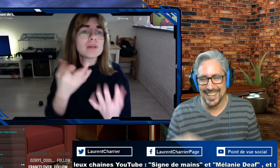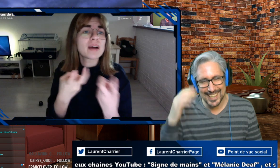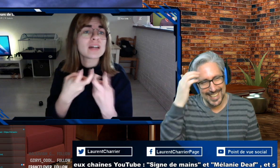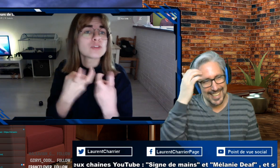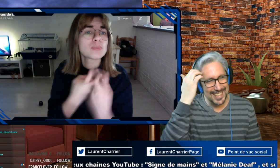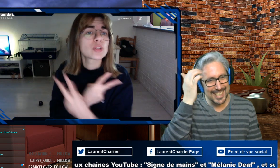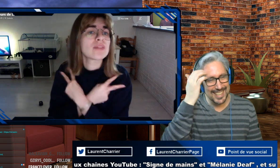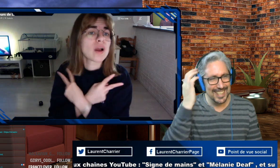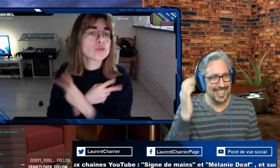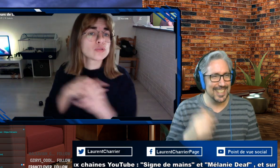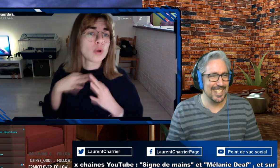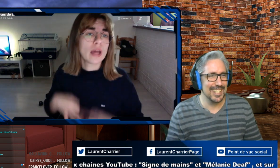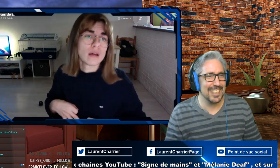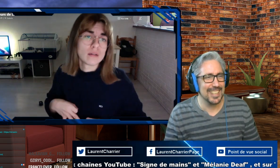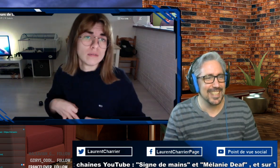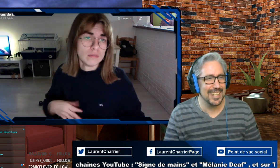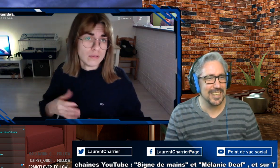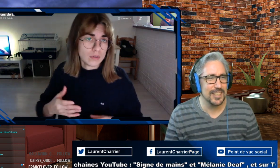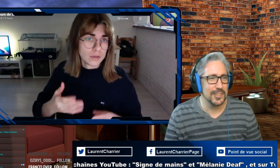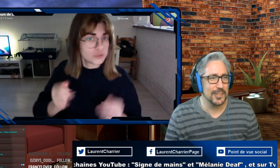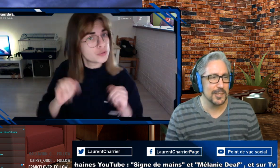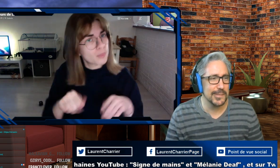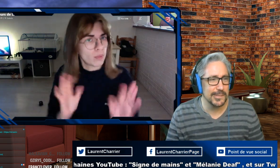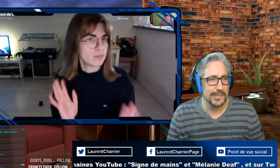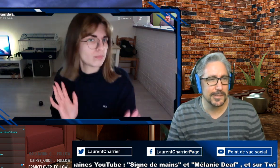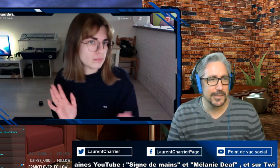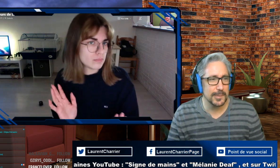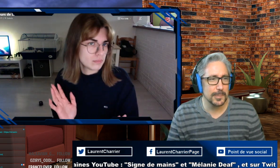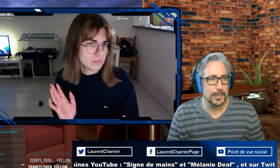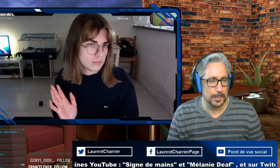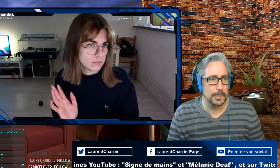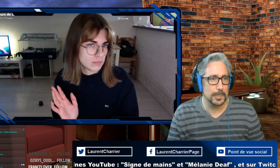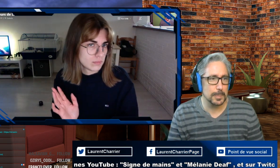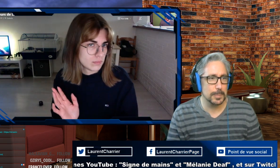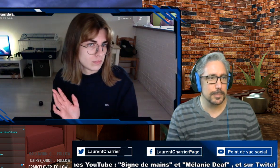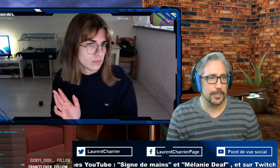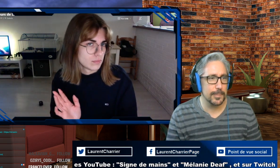Vite. Après, par exemple, pendant les vacances scolaires, je peux.